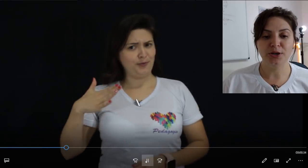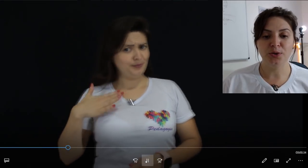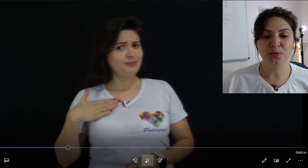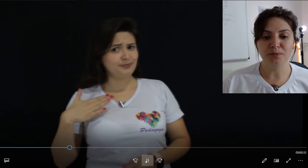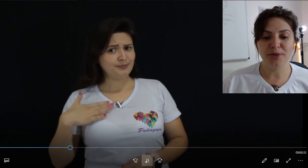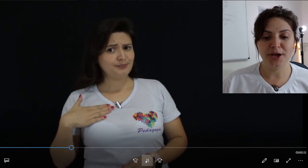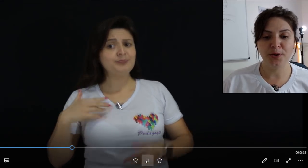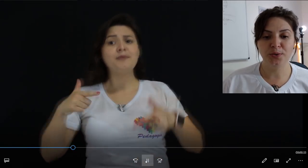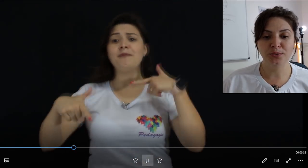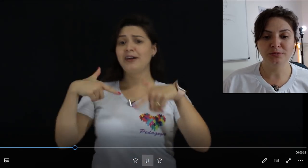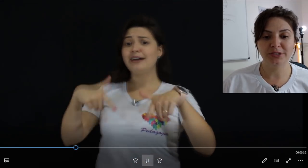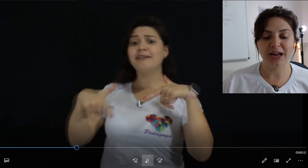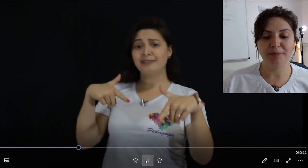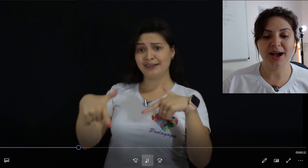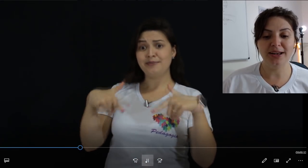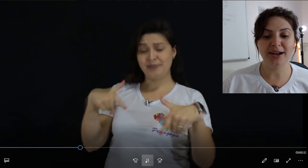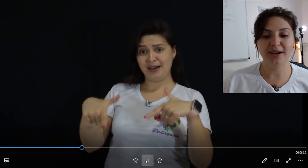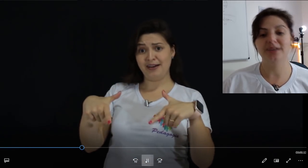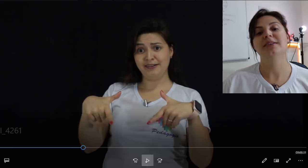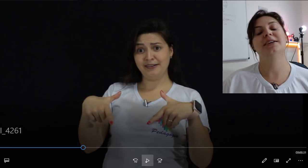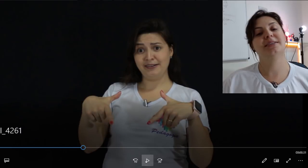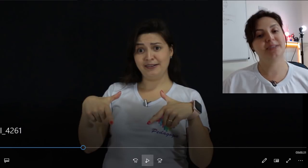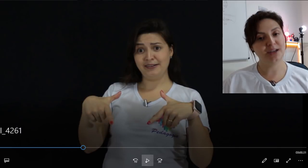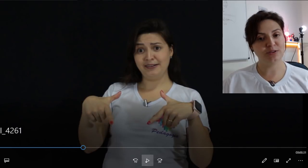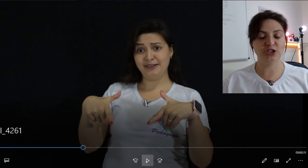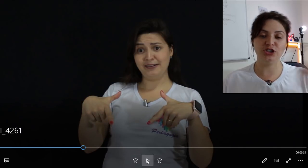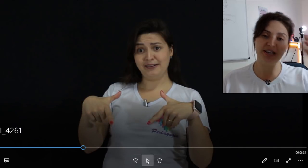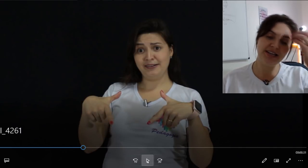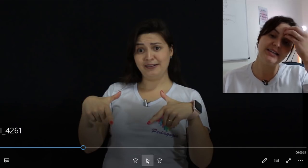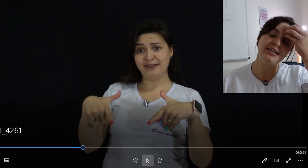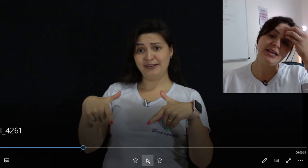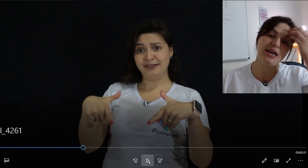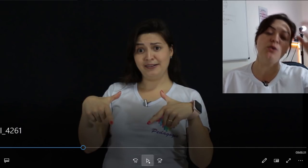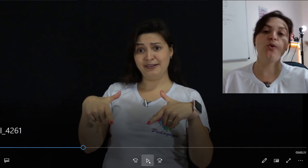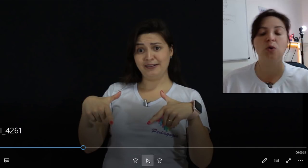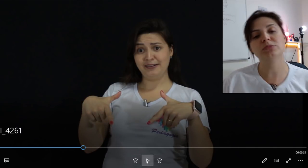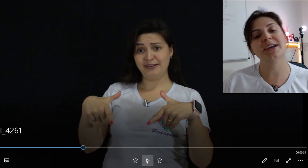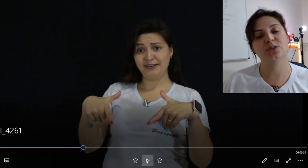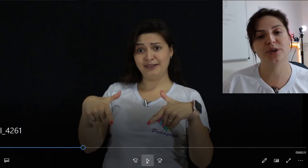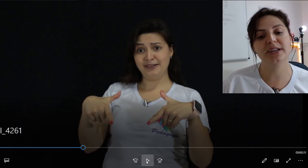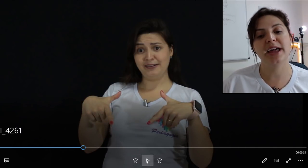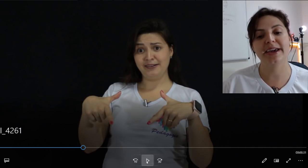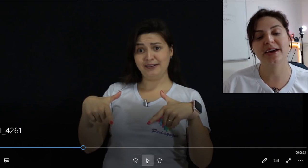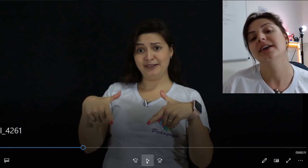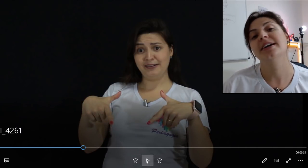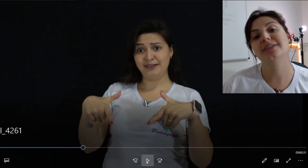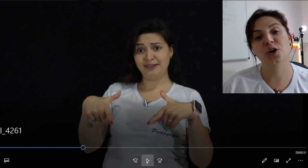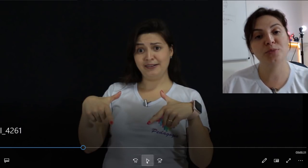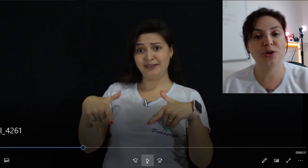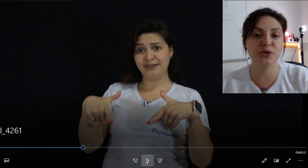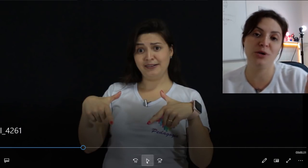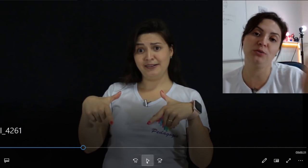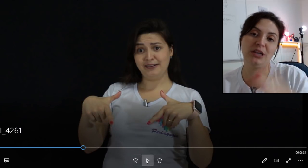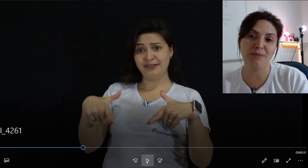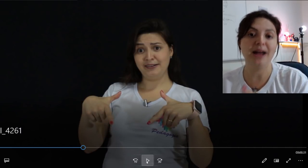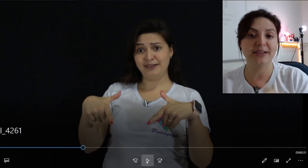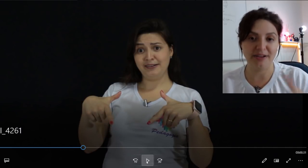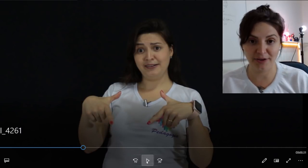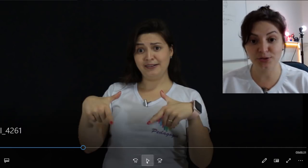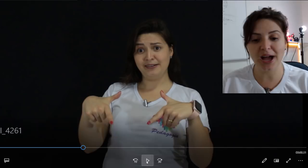irmão meu, trabalhar. Então, a gente tem que entender o contexto, a ideia. Então, meu irmão trabalha na